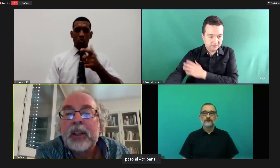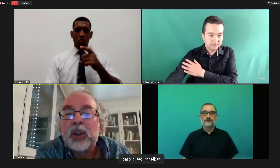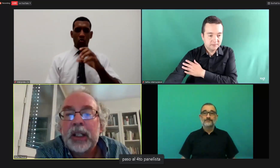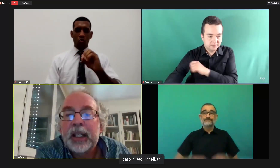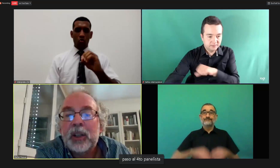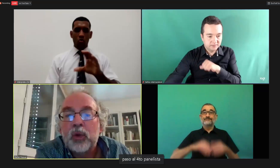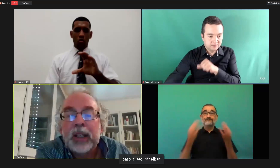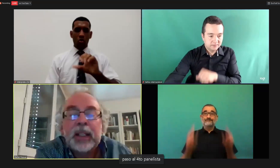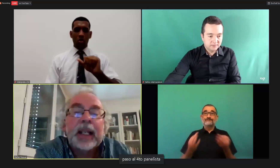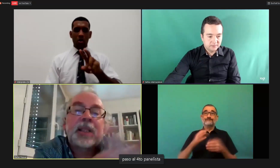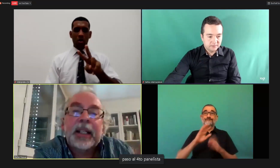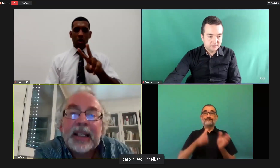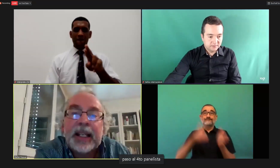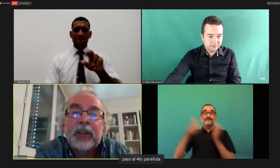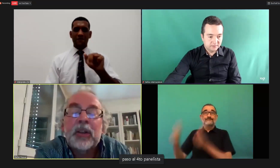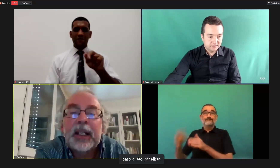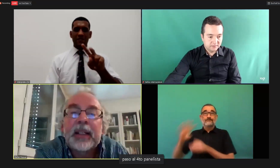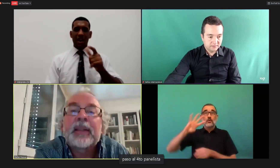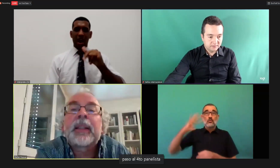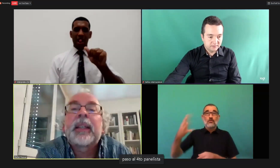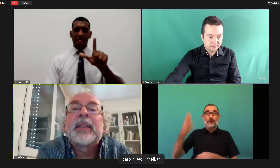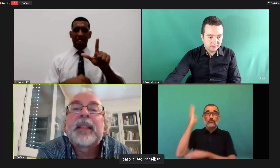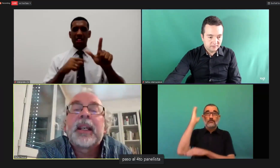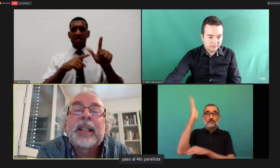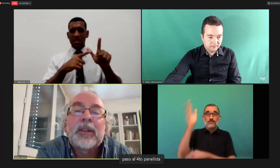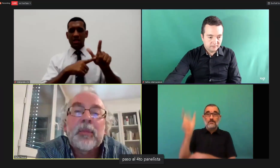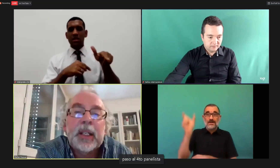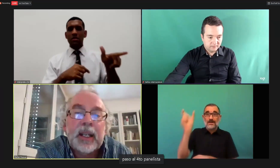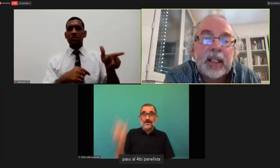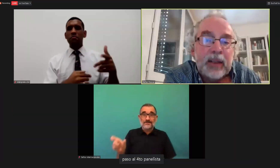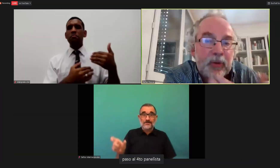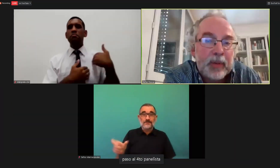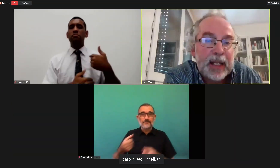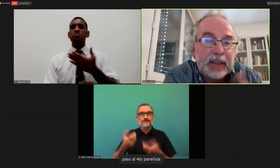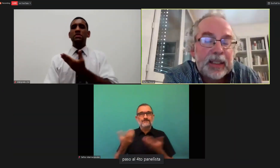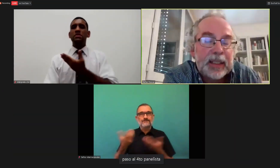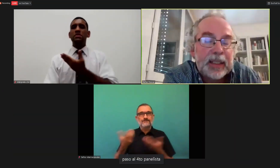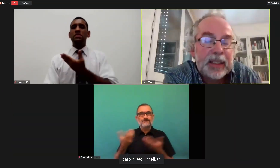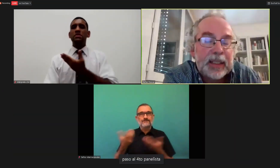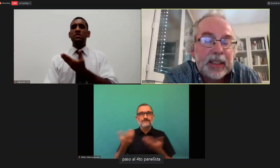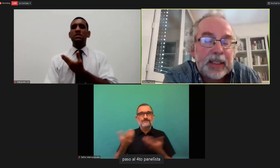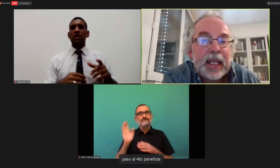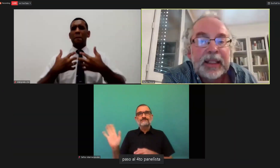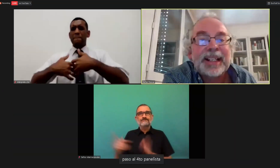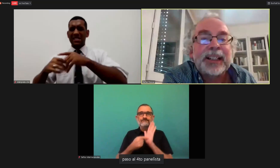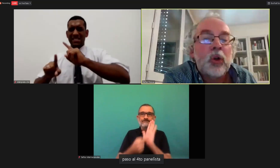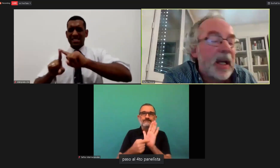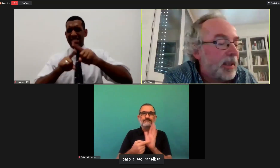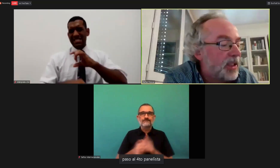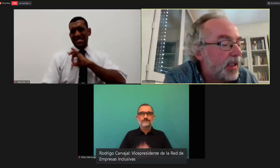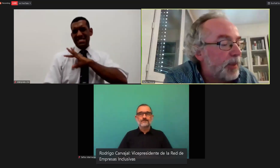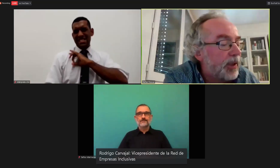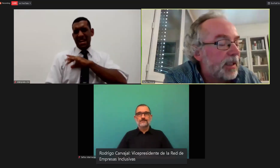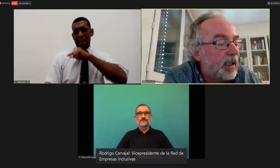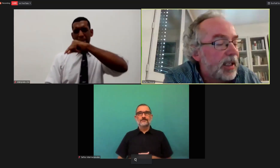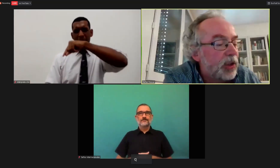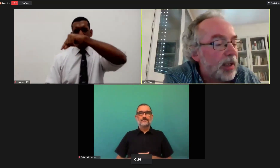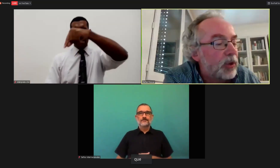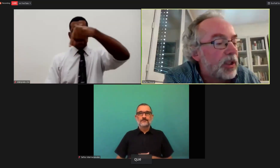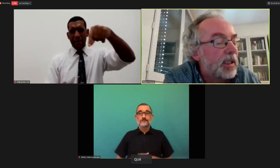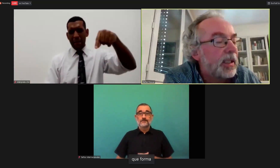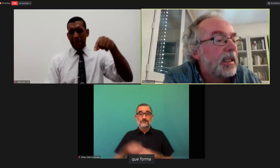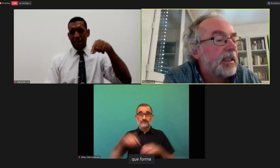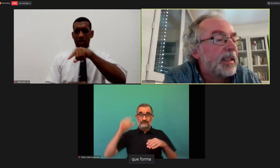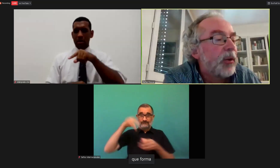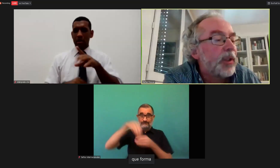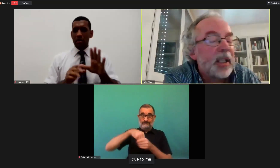Inclusivas en Chile, que es una de las redes nacionales que existen en Latinoamérica y que forman parte de la red global de empresas de discapacidad que